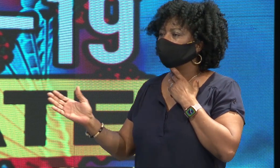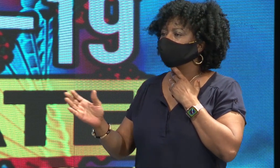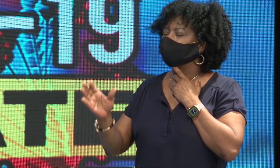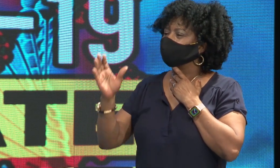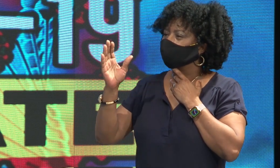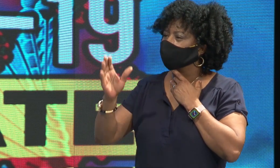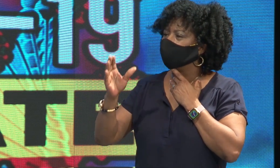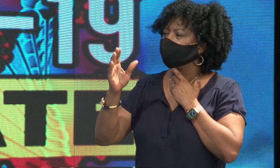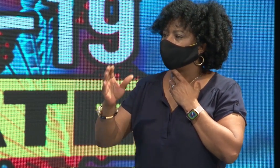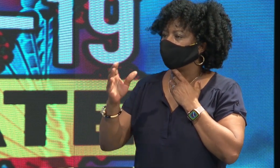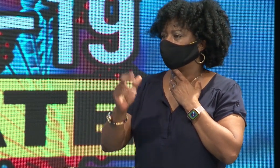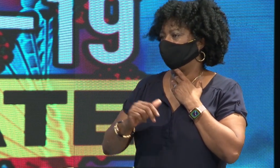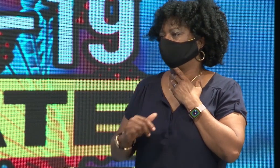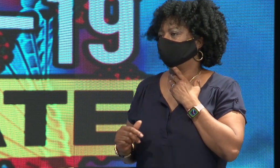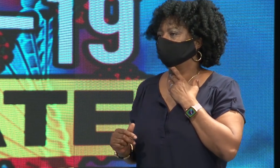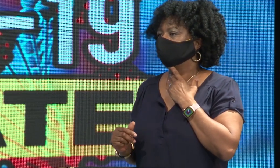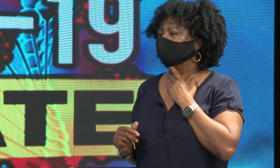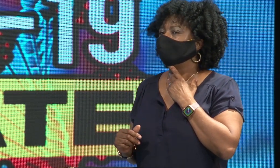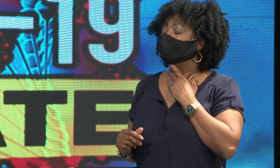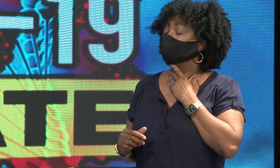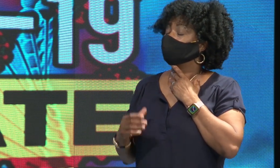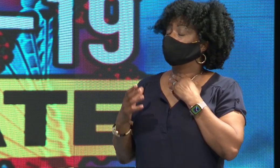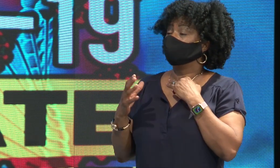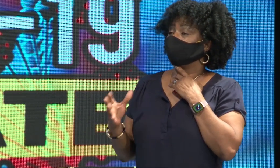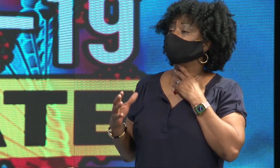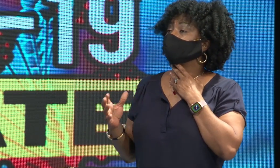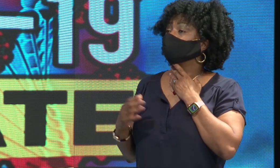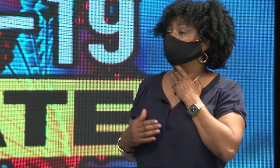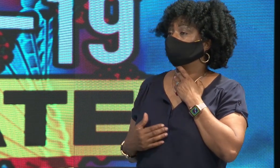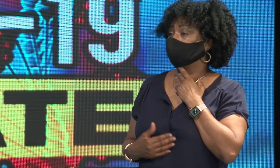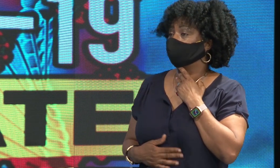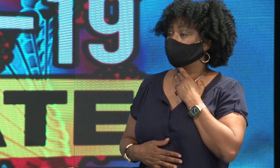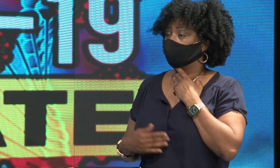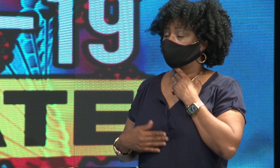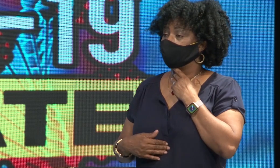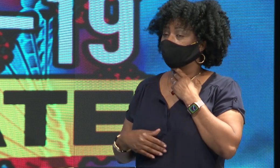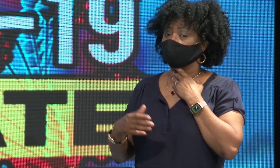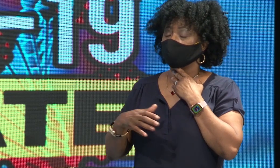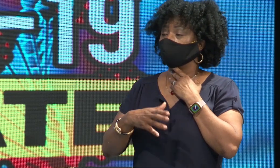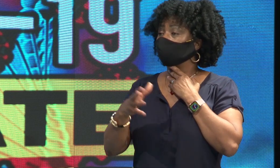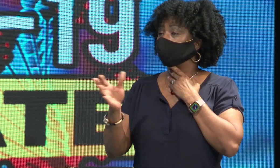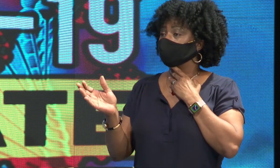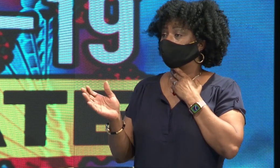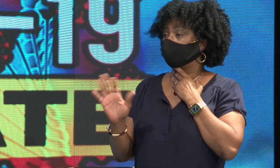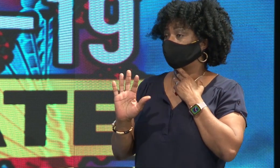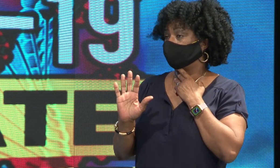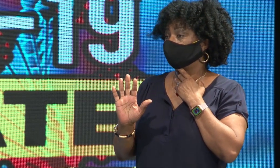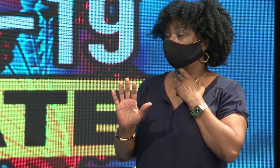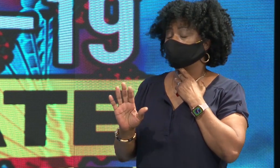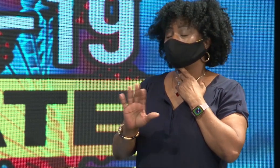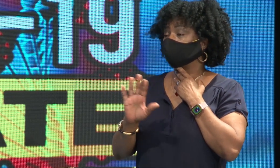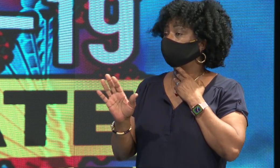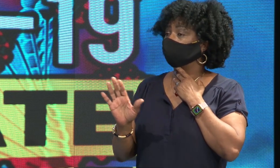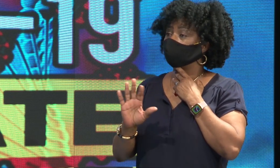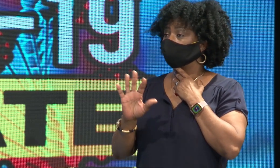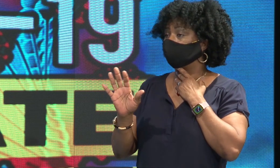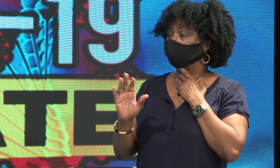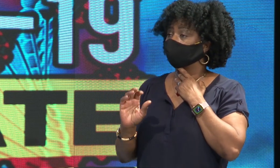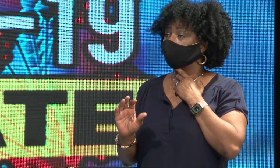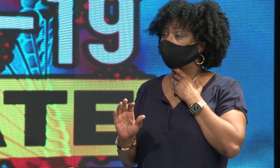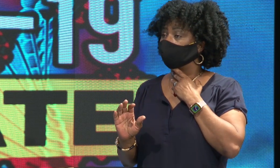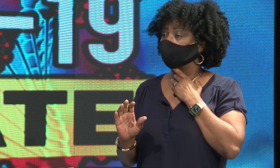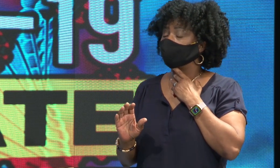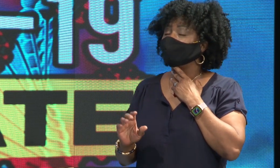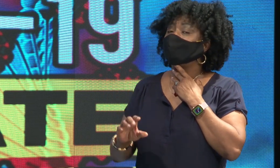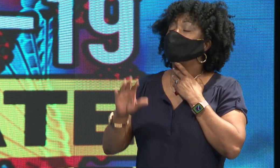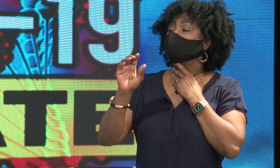het buitenland en ze komen elk jaar. Ja. Dus als je me vraagt hoe de toekomst eruit ziet, ik heb met mijn groepje gezegd, luister, wat er ook gebeurt, COVID